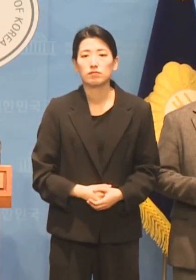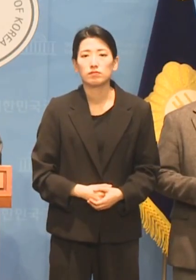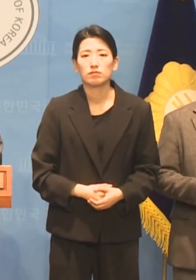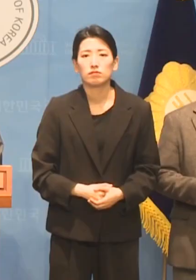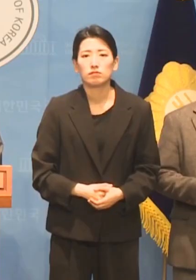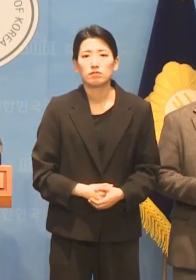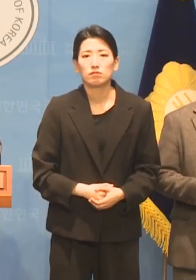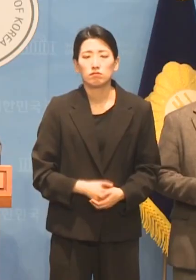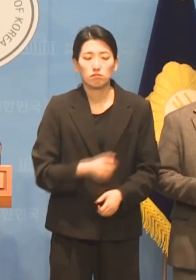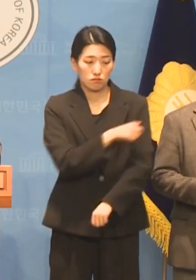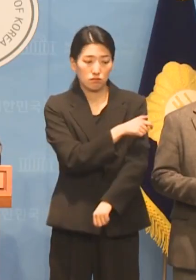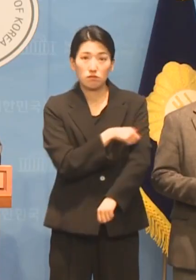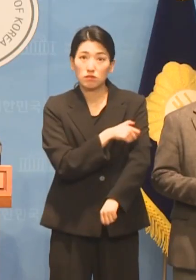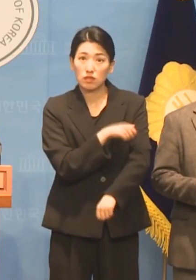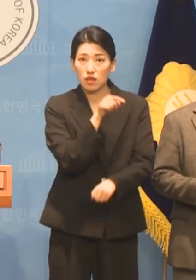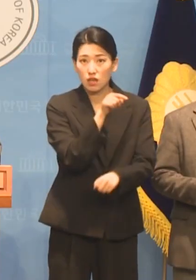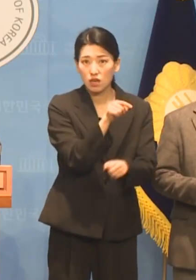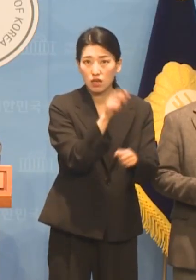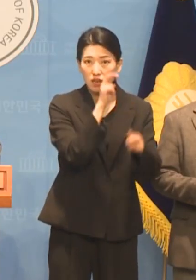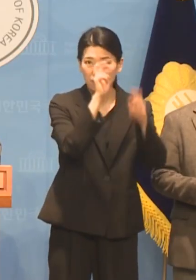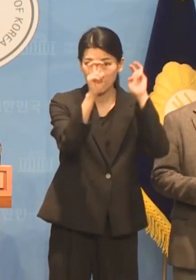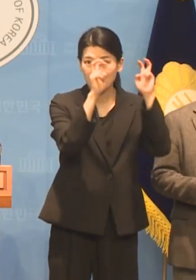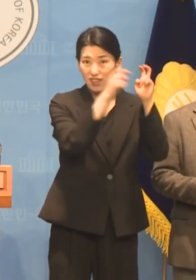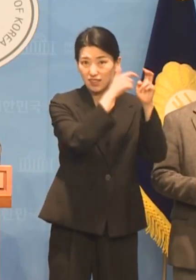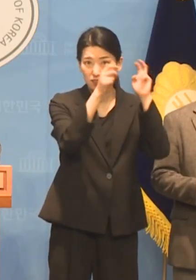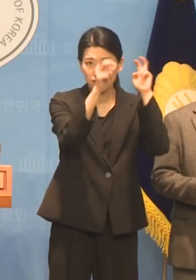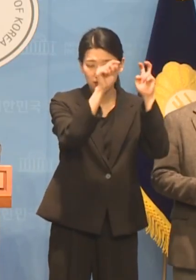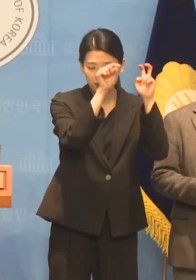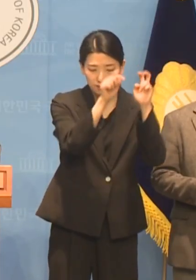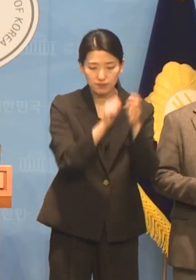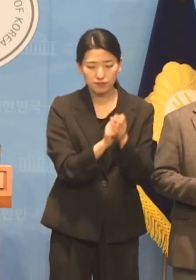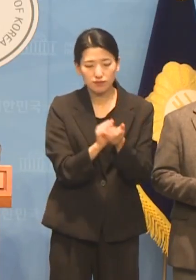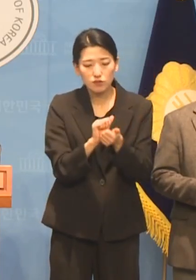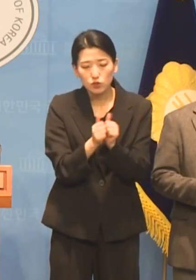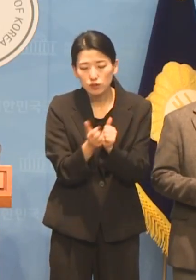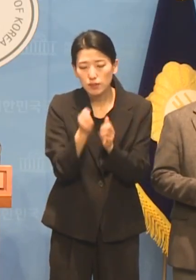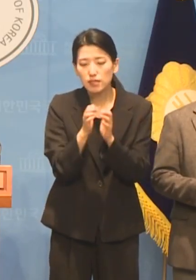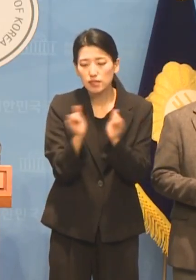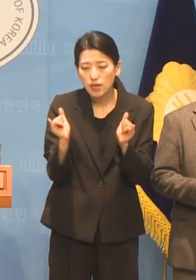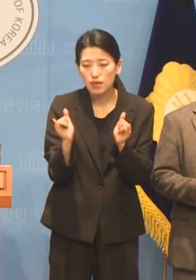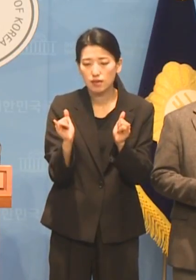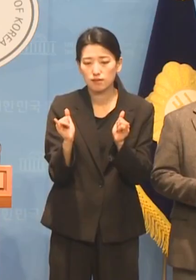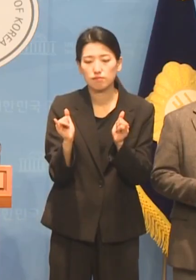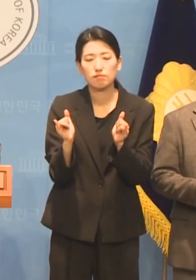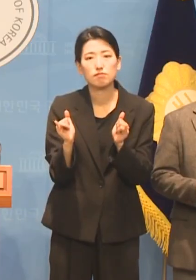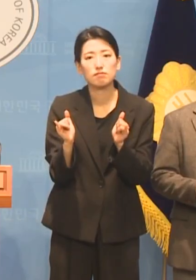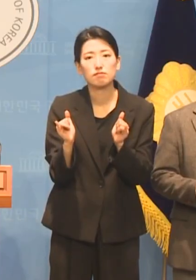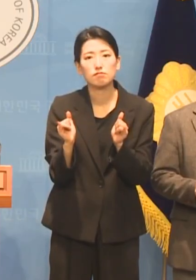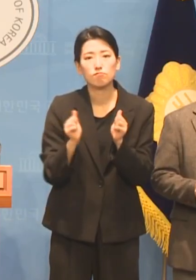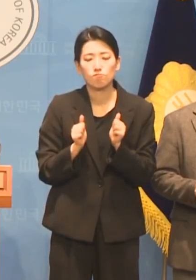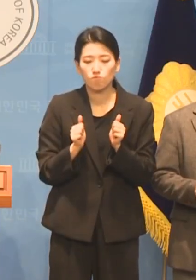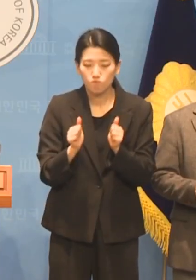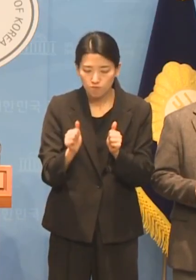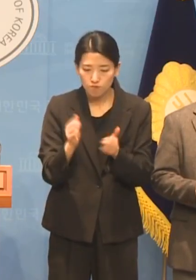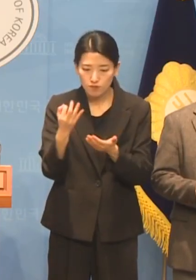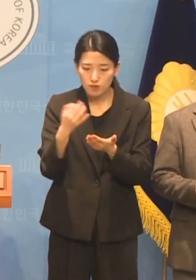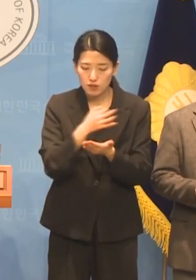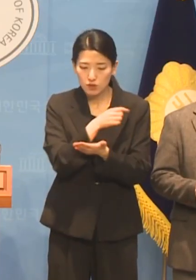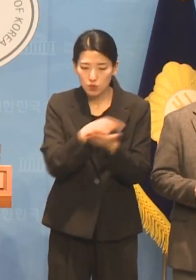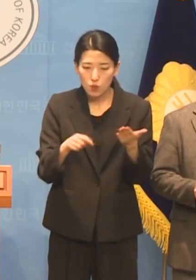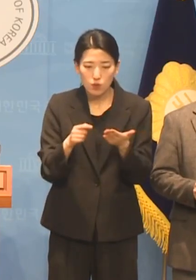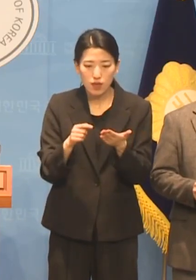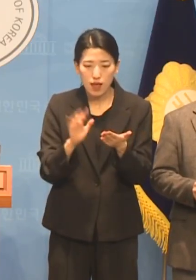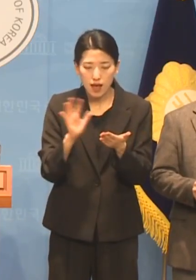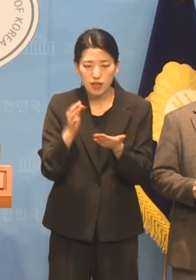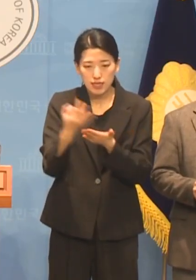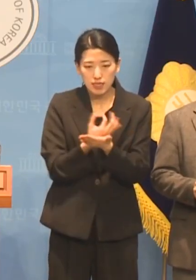이사의 주주에 대한 충실 의무가 헌법에 위반된다는 주장도 제기되었습니다. 그런데 이사의 주주에 대한 충실